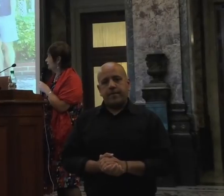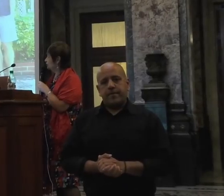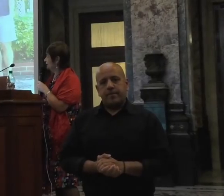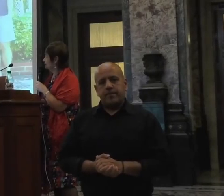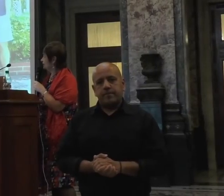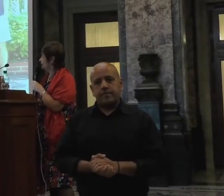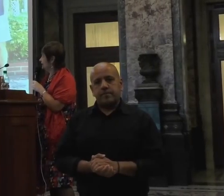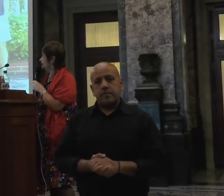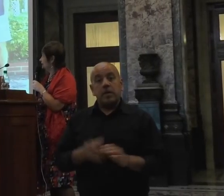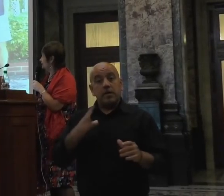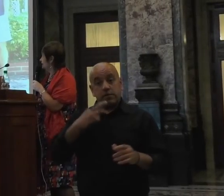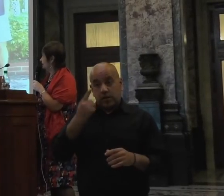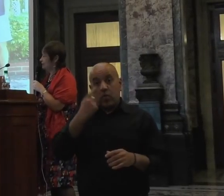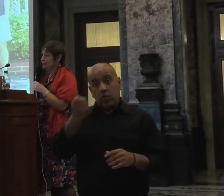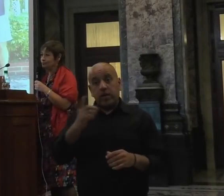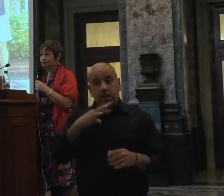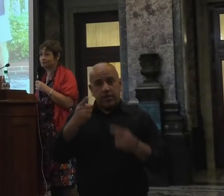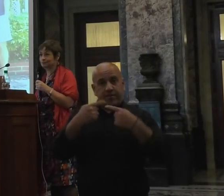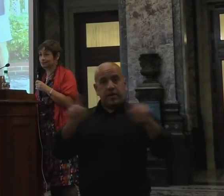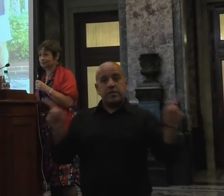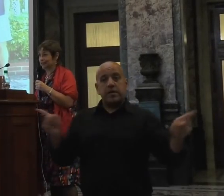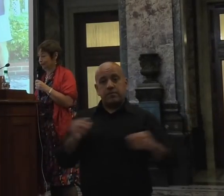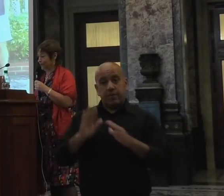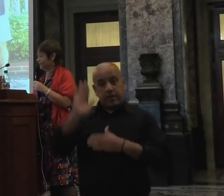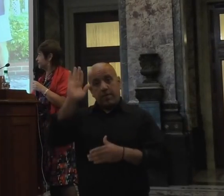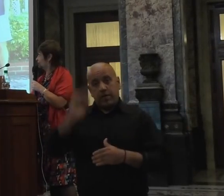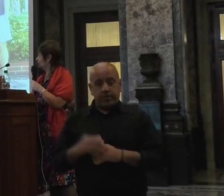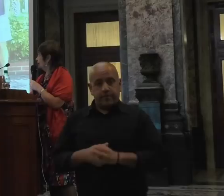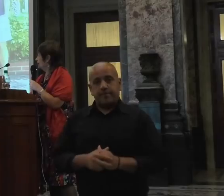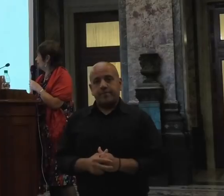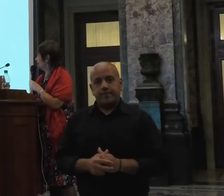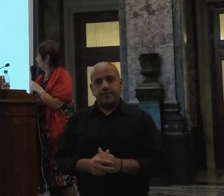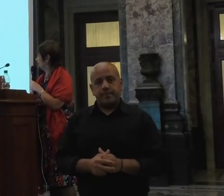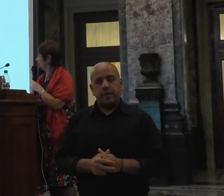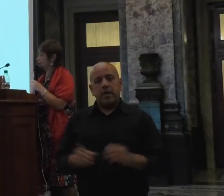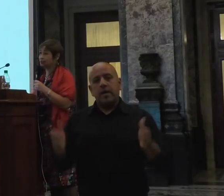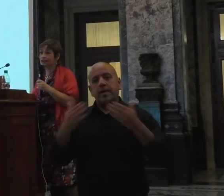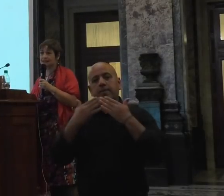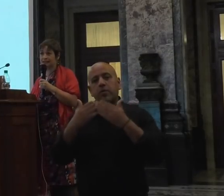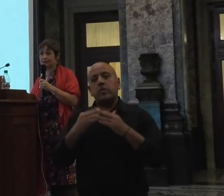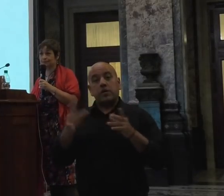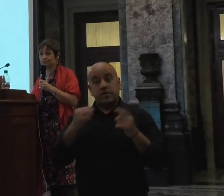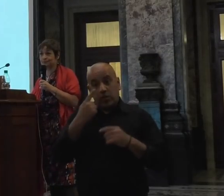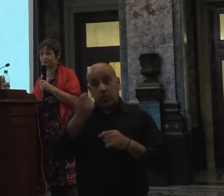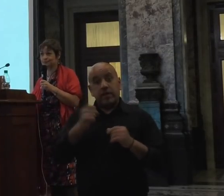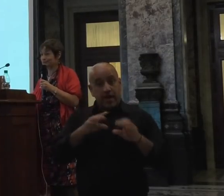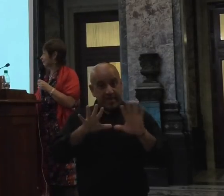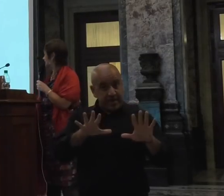Si notan alguna diferencia, levanten la mano. Perfecto. La pregunta es si notaron las 10.